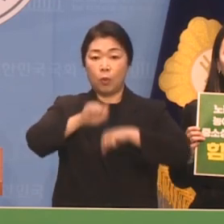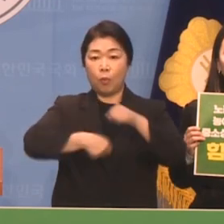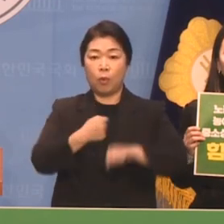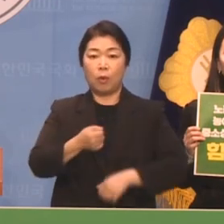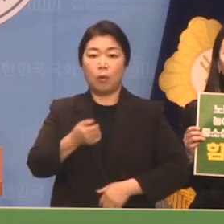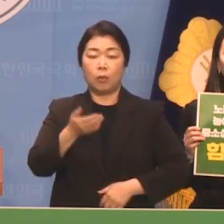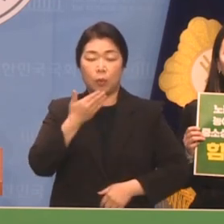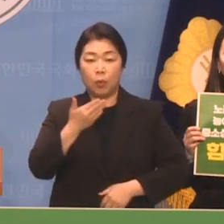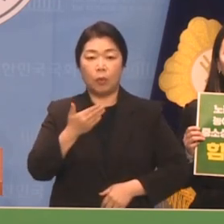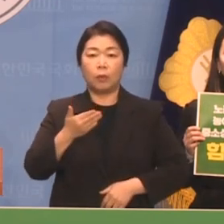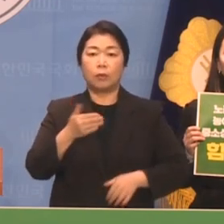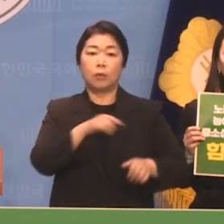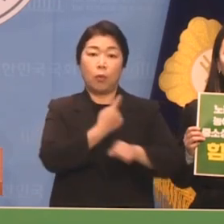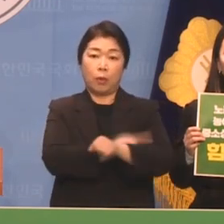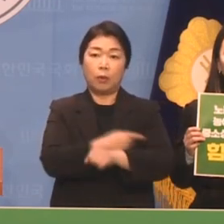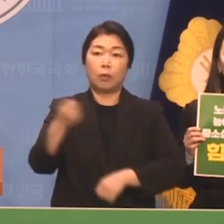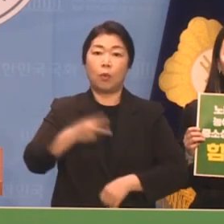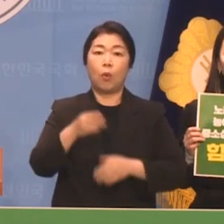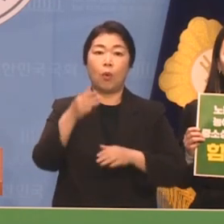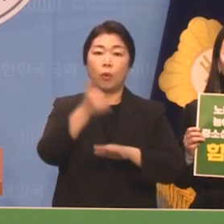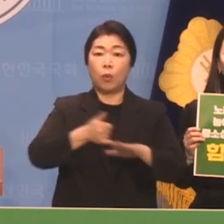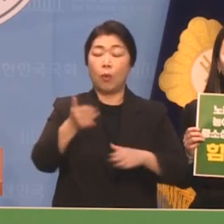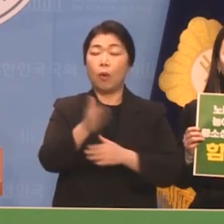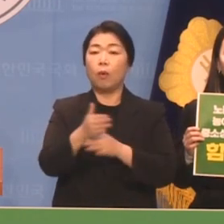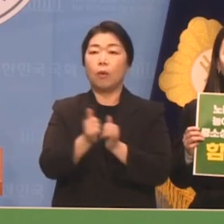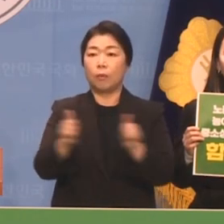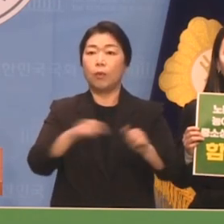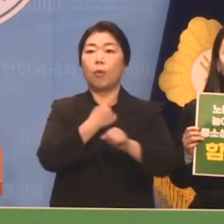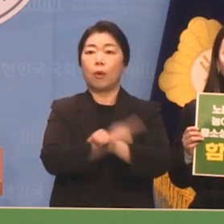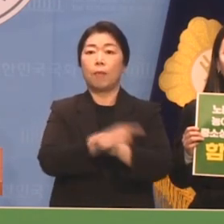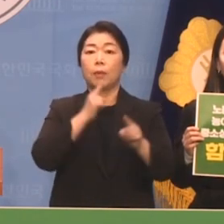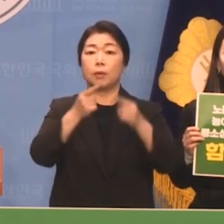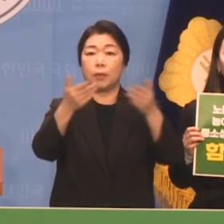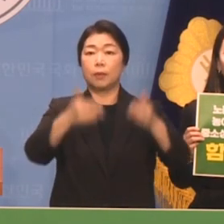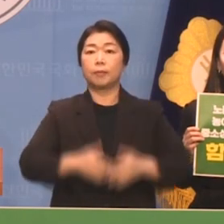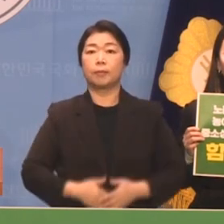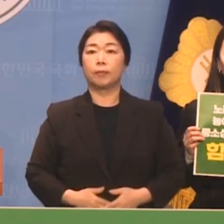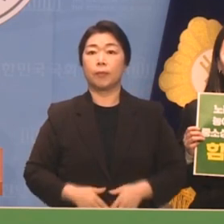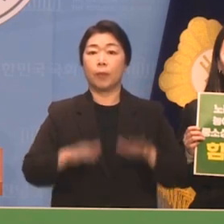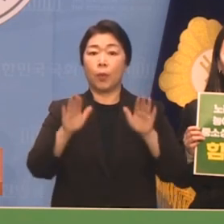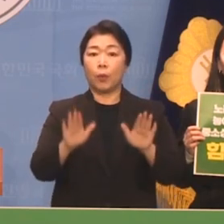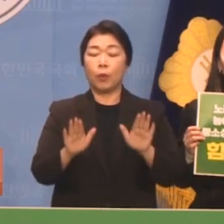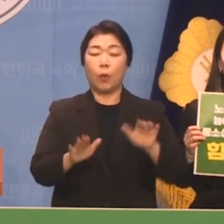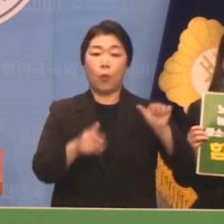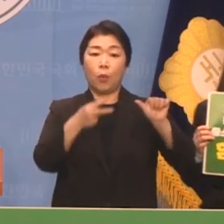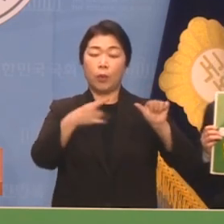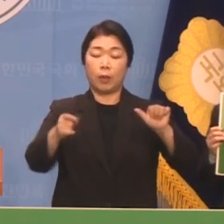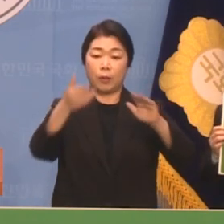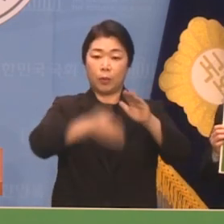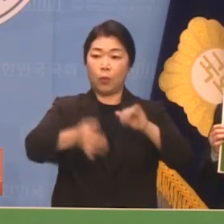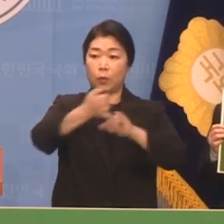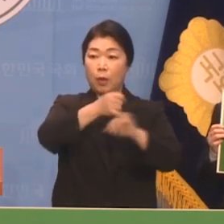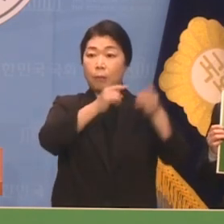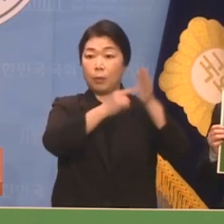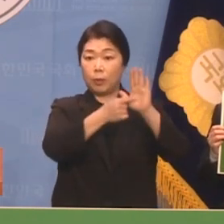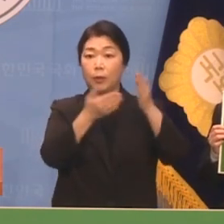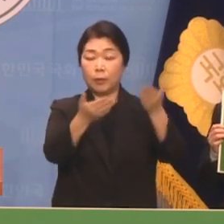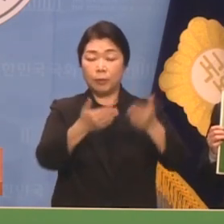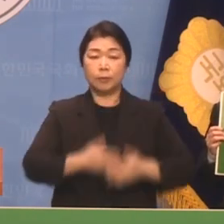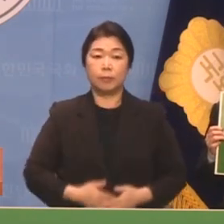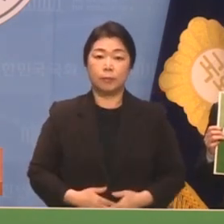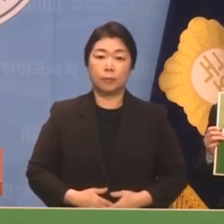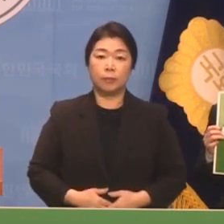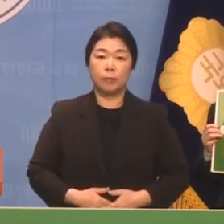왔습니다. 오늘은 앞선 발표와 새로운 핵심 내용을 뽑아 5대 기후 공약을 공개합니다.